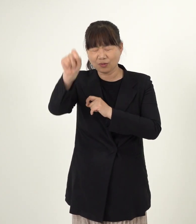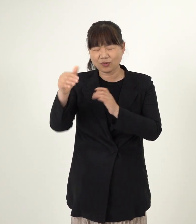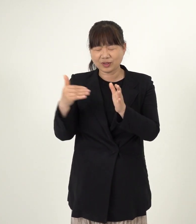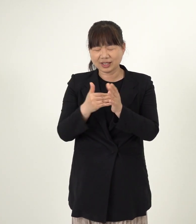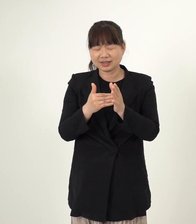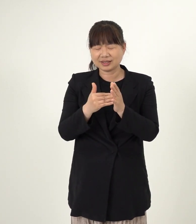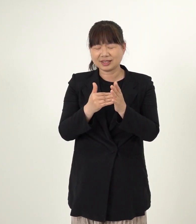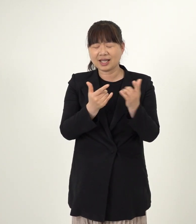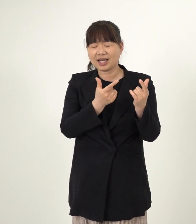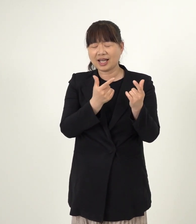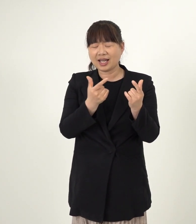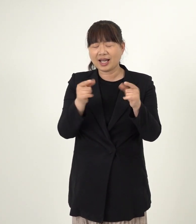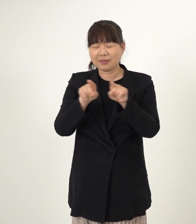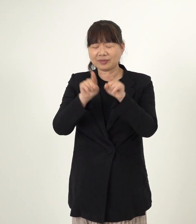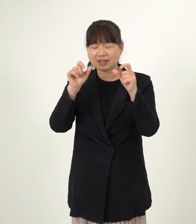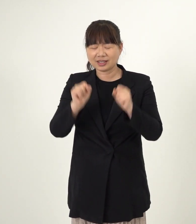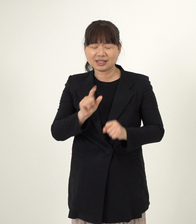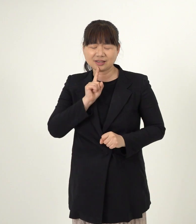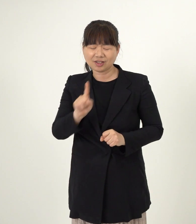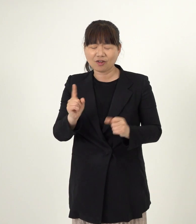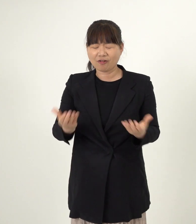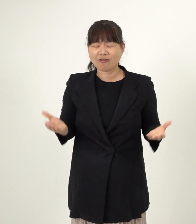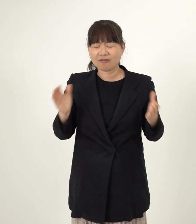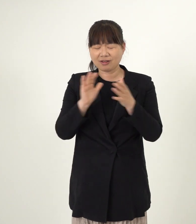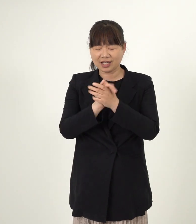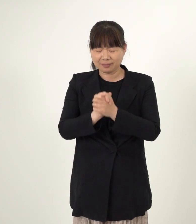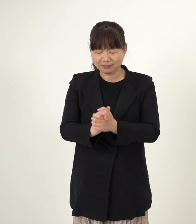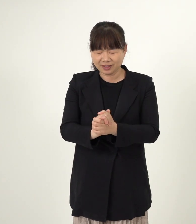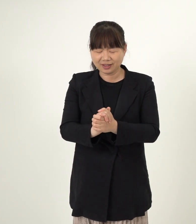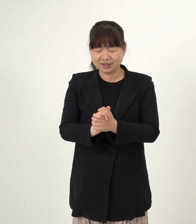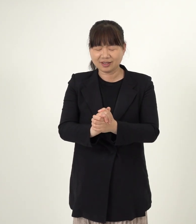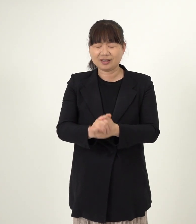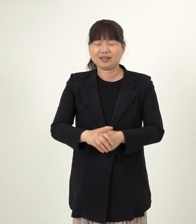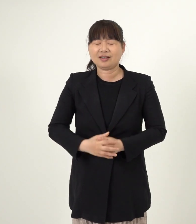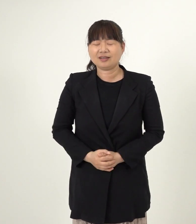생명까지 영원토록 함께 있을지어다. 아멘.